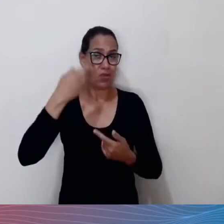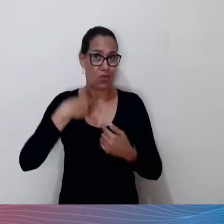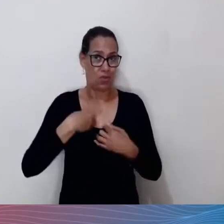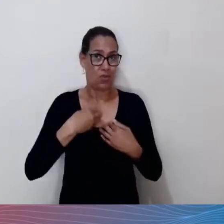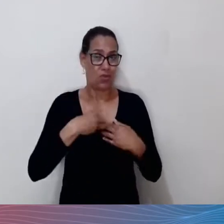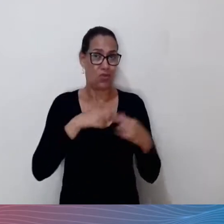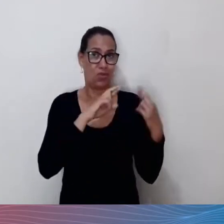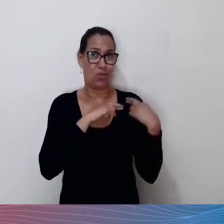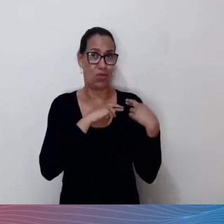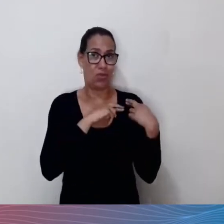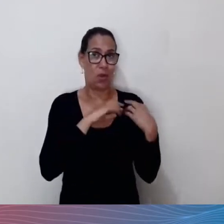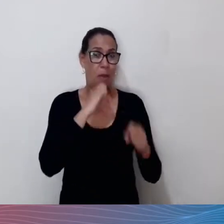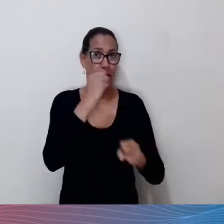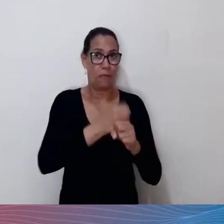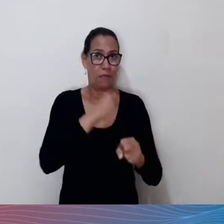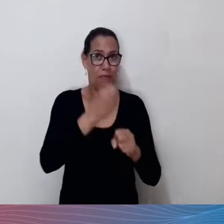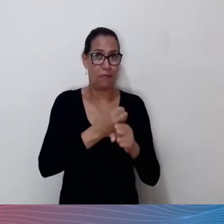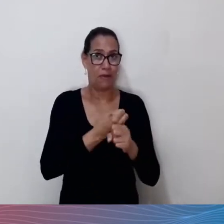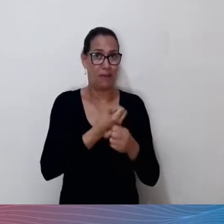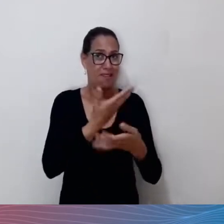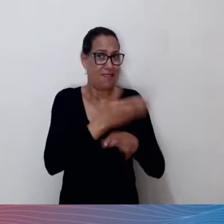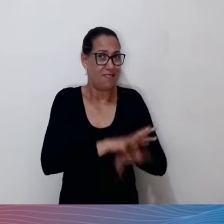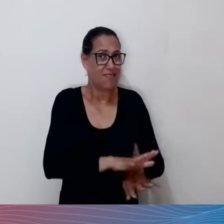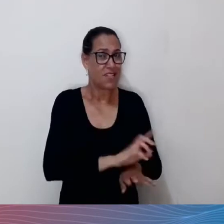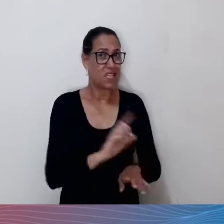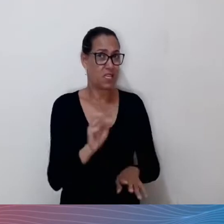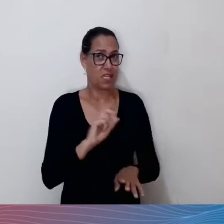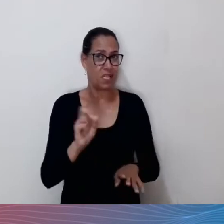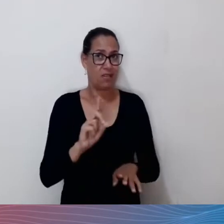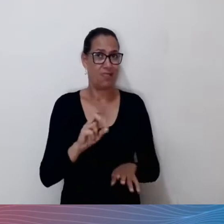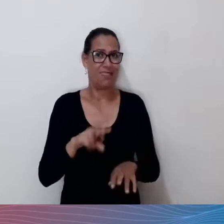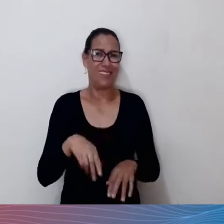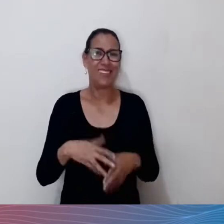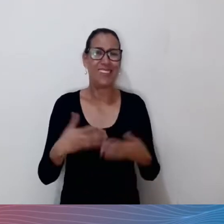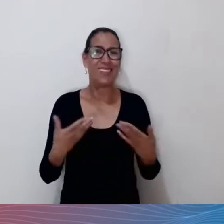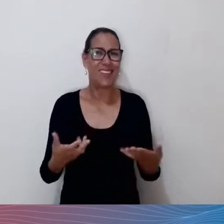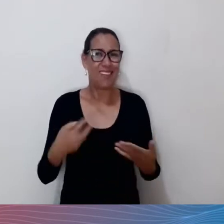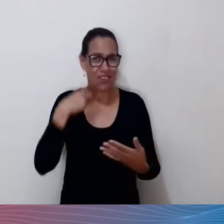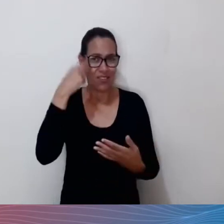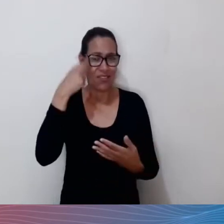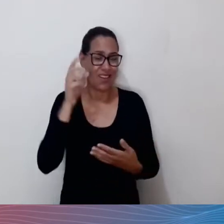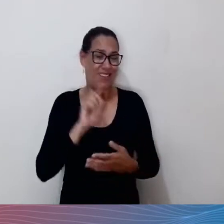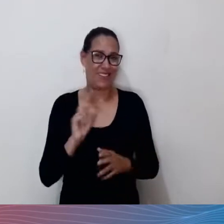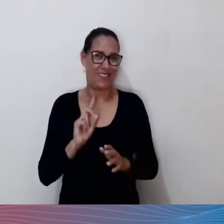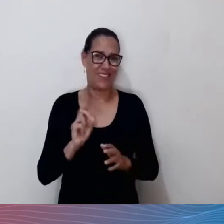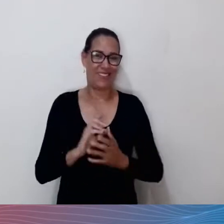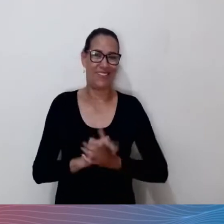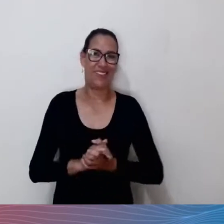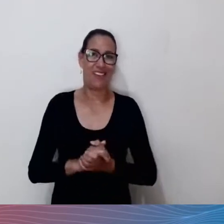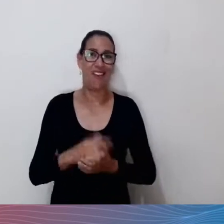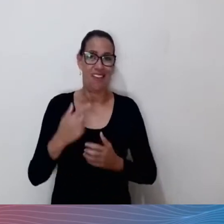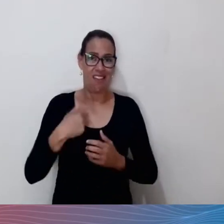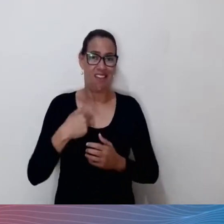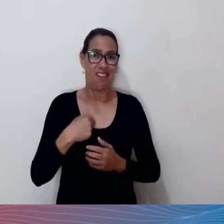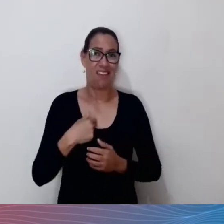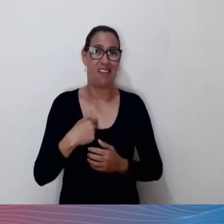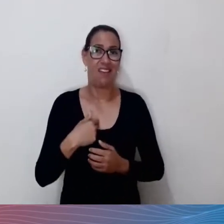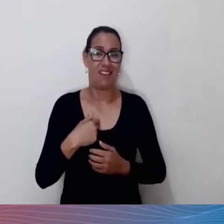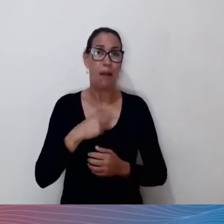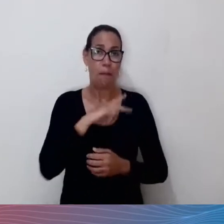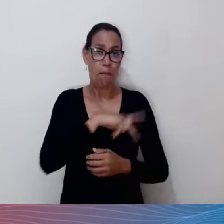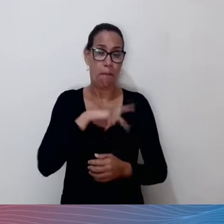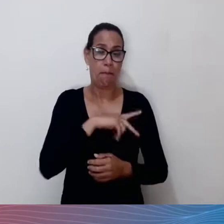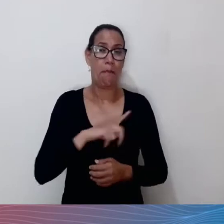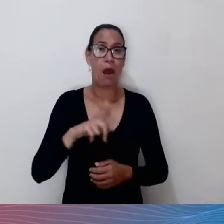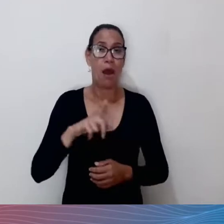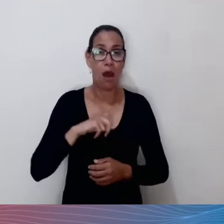vossa, não me envergonharei. Quer dizer, Paulo tinha autoridade para trabalhar a favor da